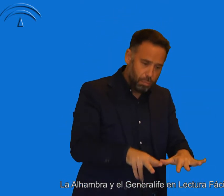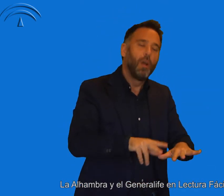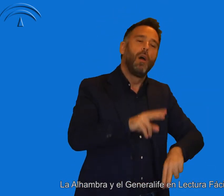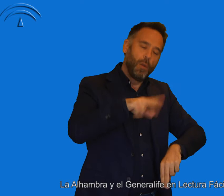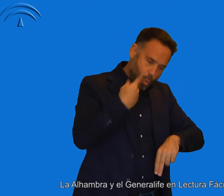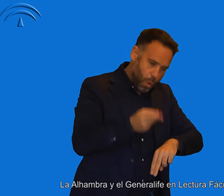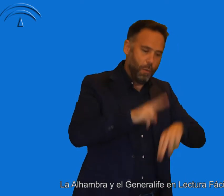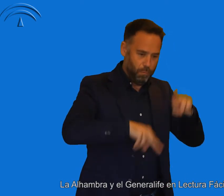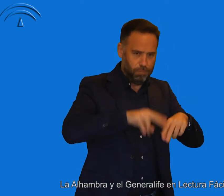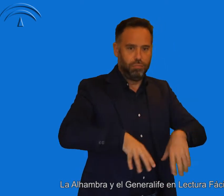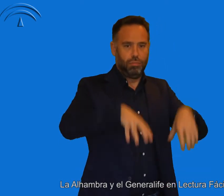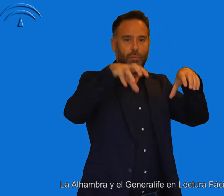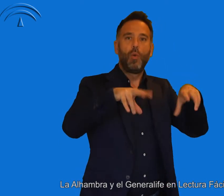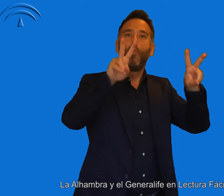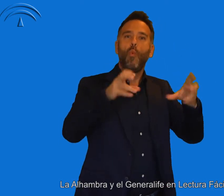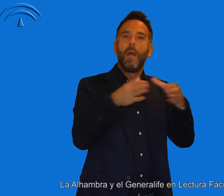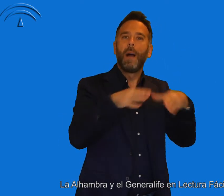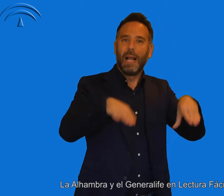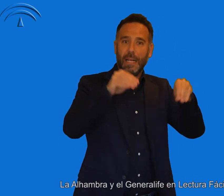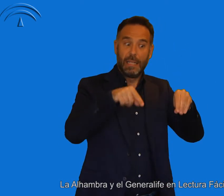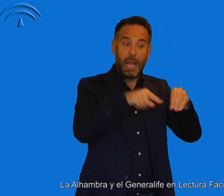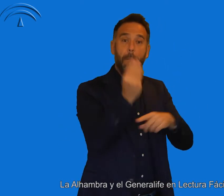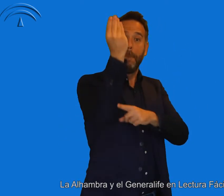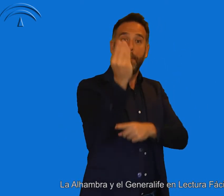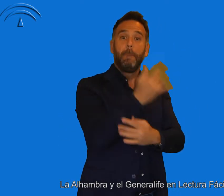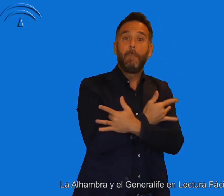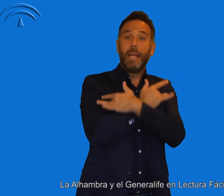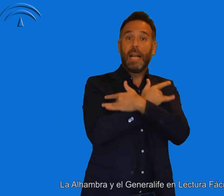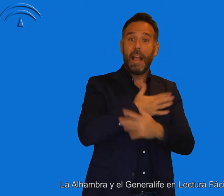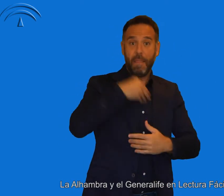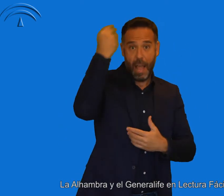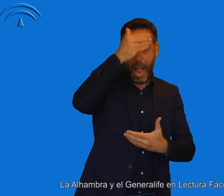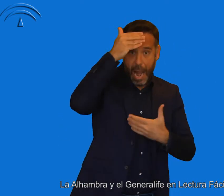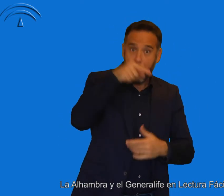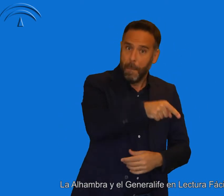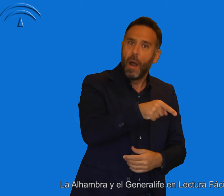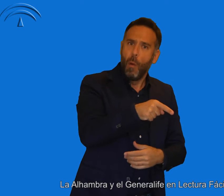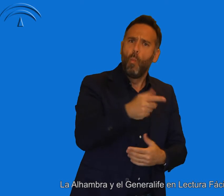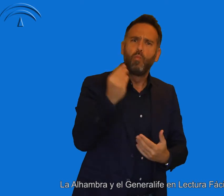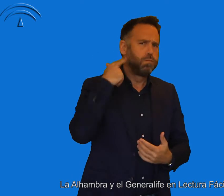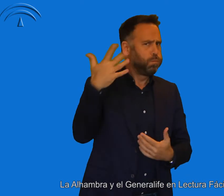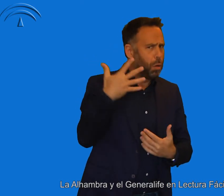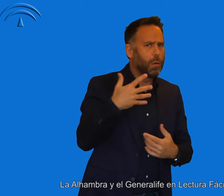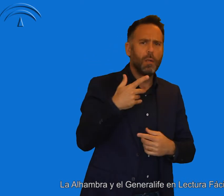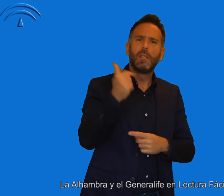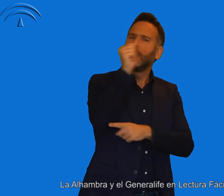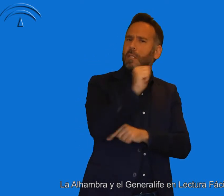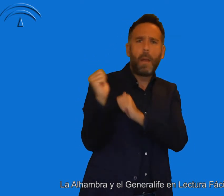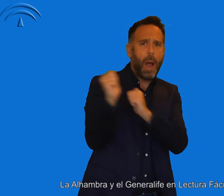la derribaron y construyeron otra iglesia nueva. La imagen de la Virgen de la Alhambra es muy